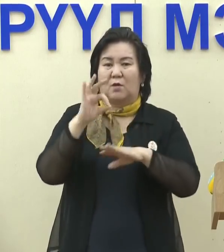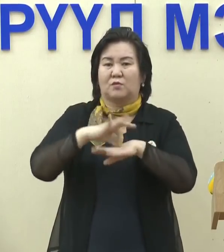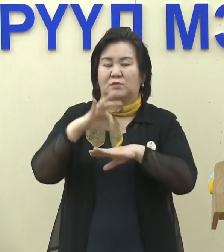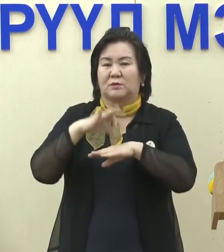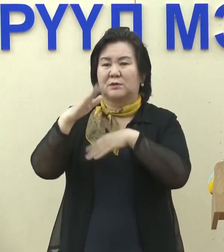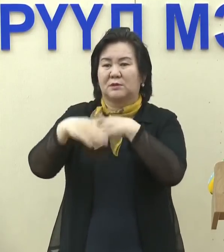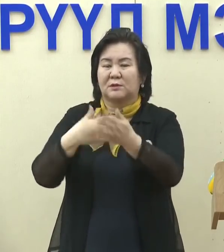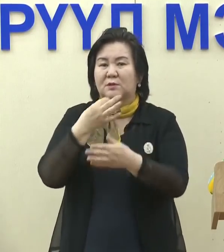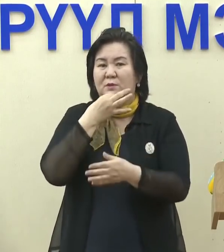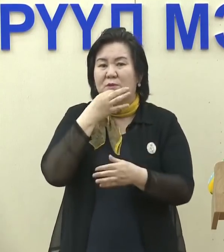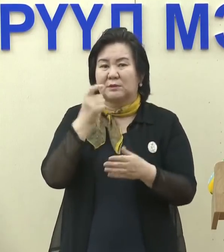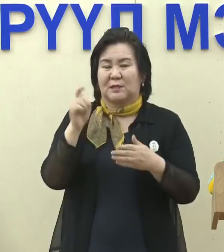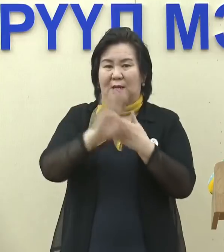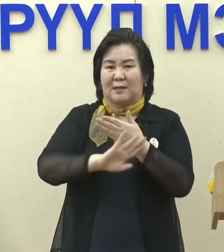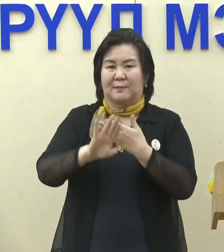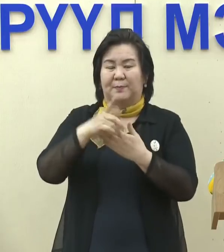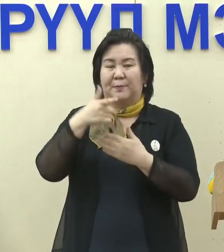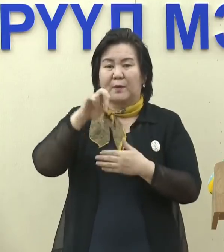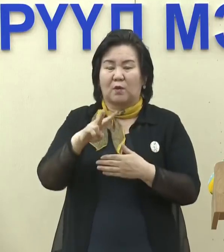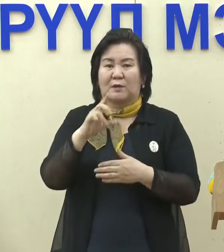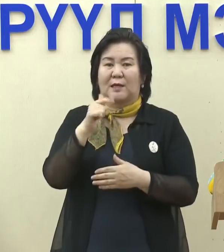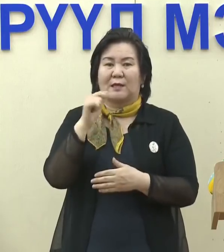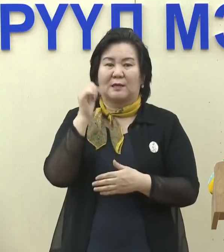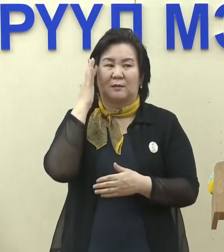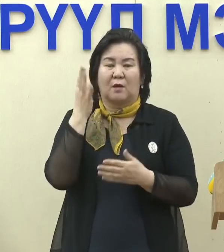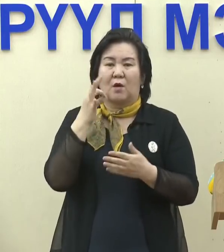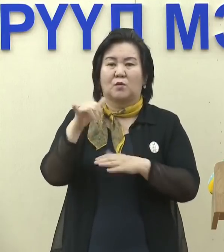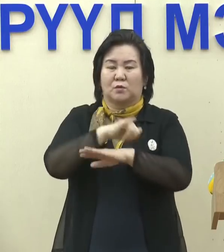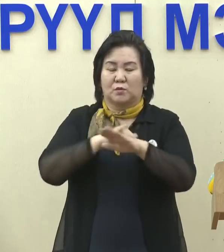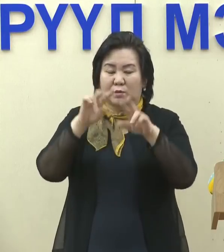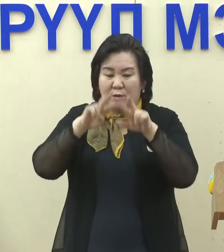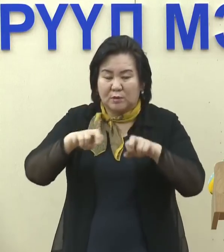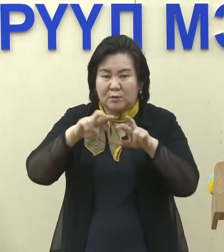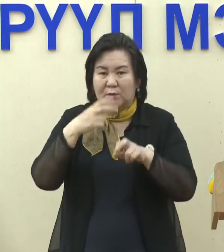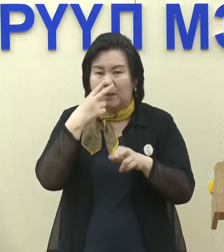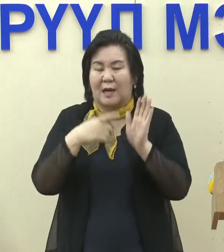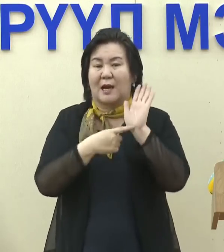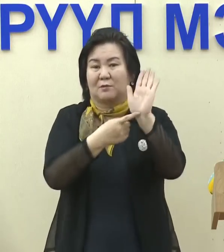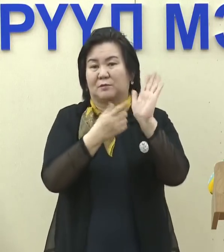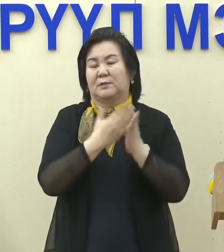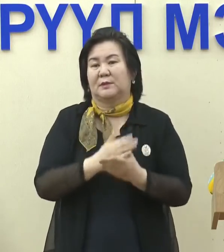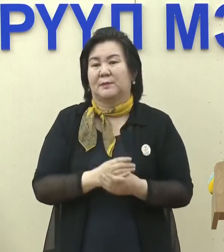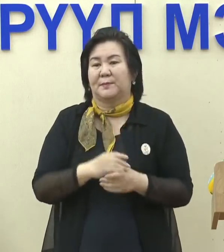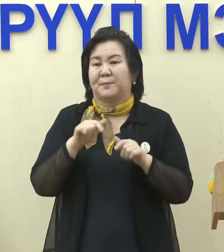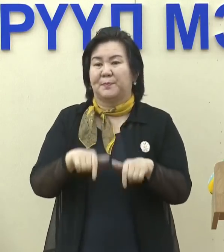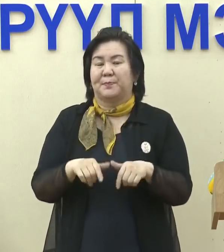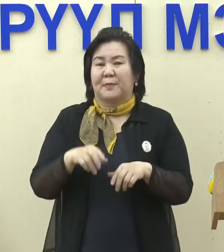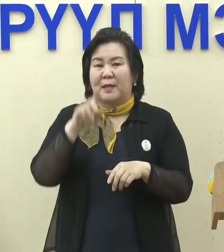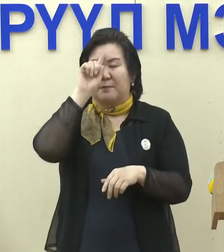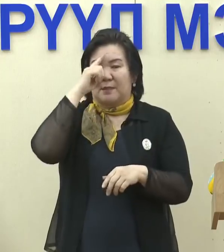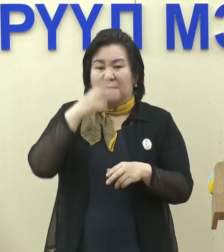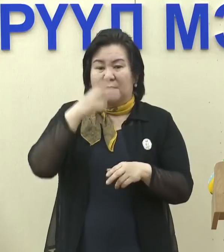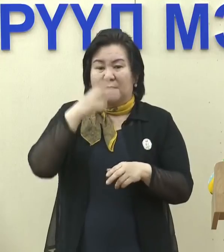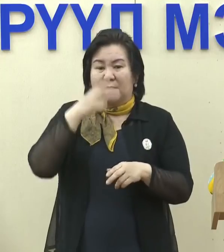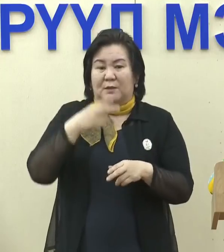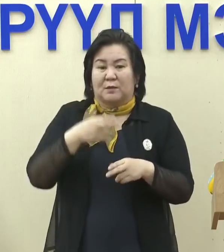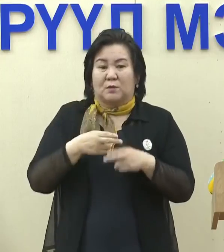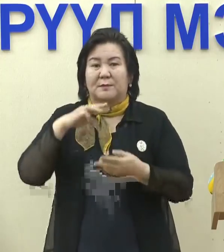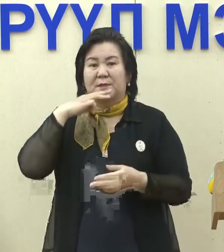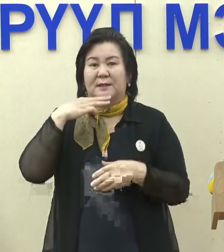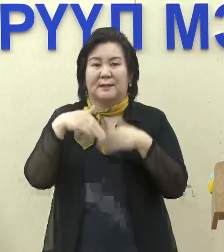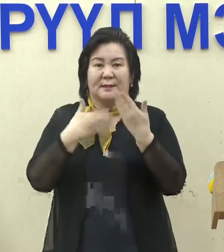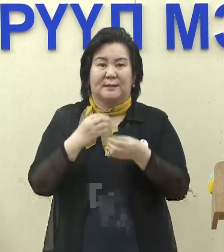одоо урьдчилан сэргийлэх гол арга юм а гэдгийг бол маш их олон судалгааны дүн бол одоо харуулж байна. За ингээд эмнэлгийн тусламжийн үйл ажиллагааны талаар